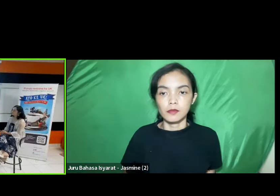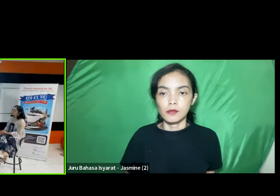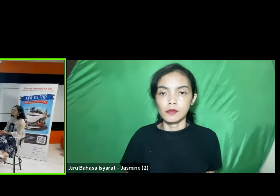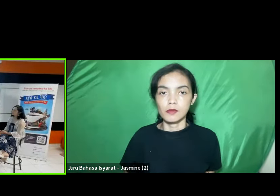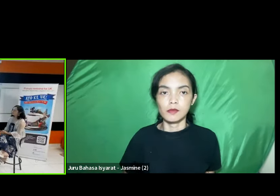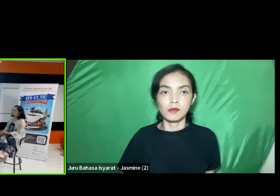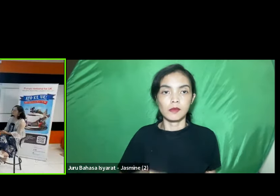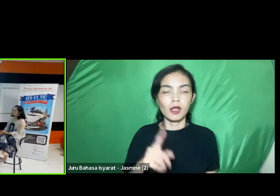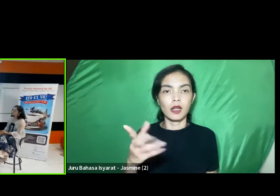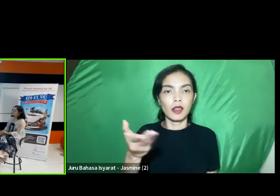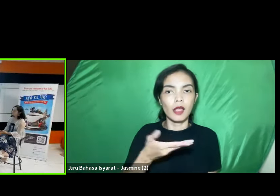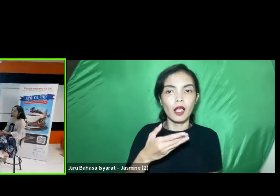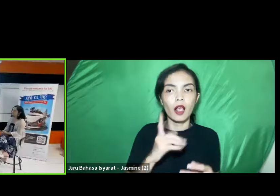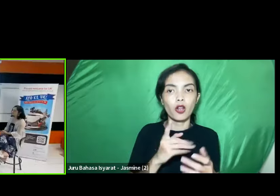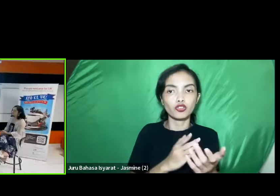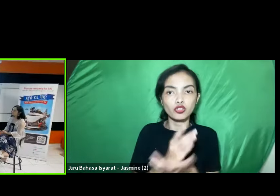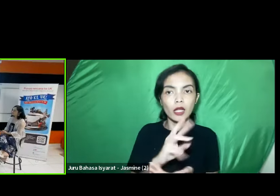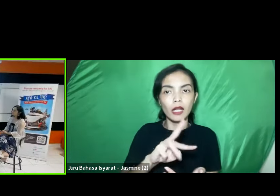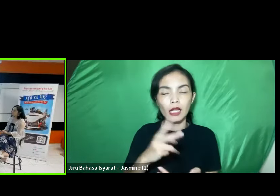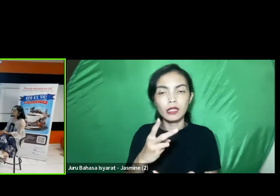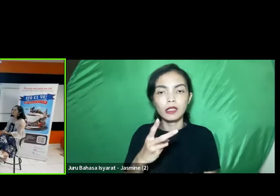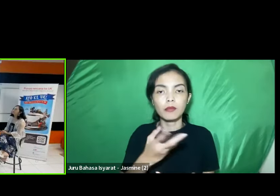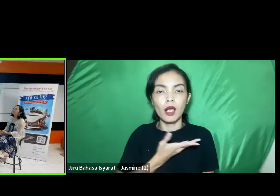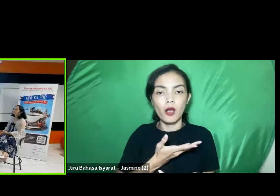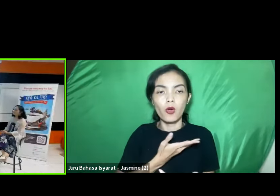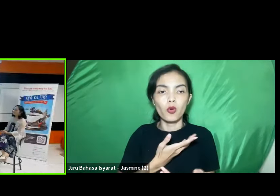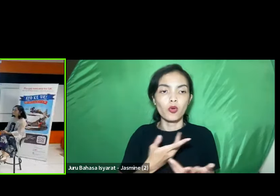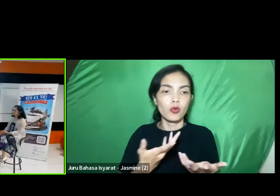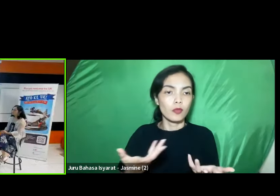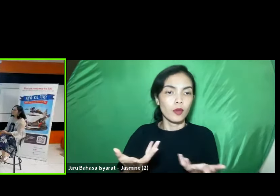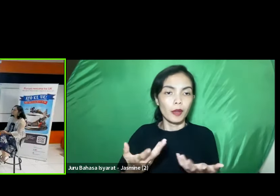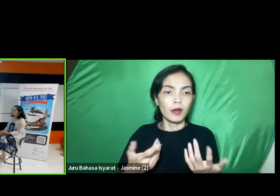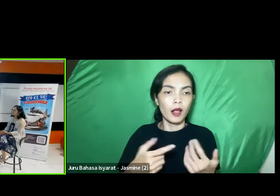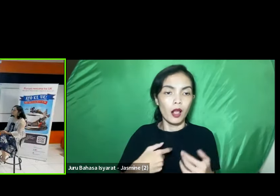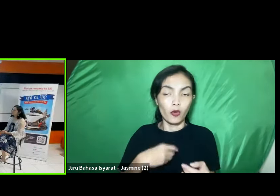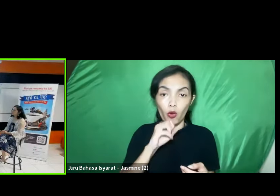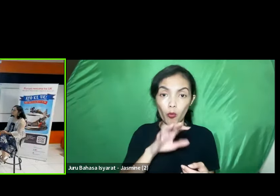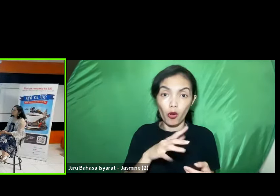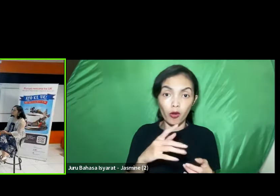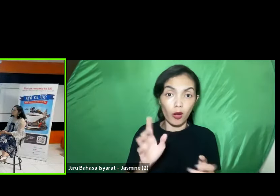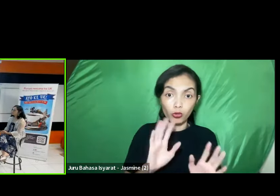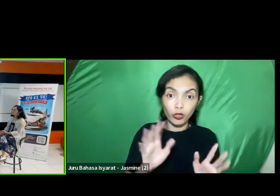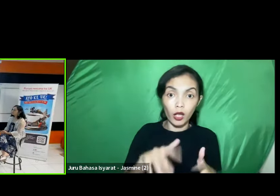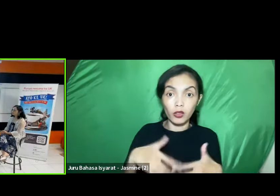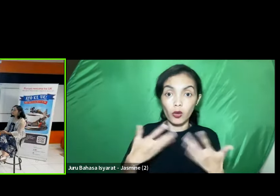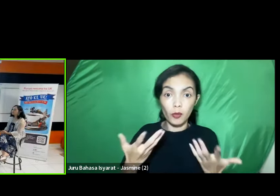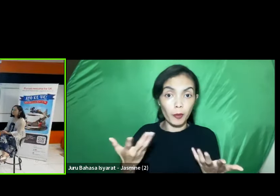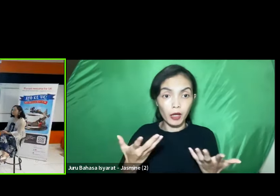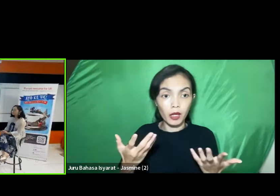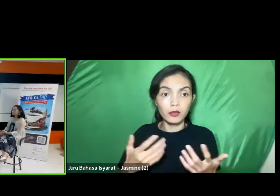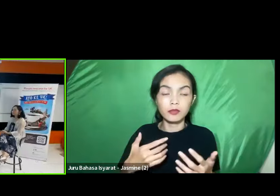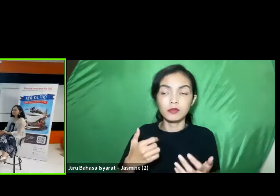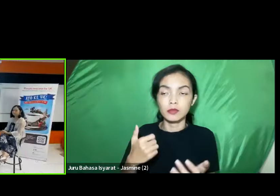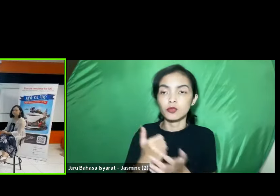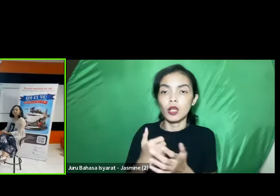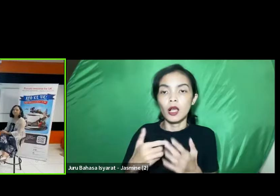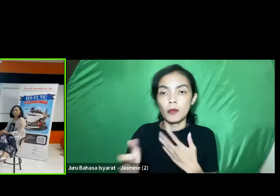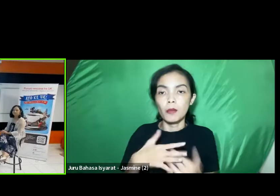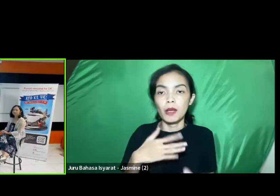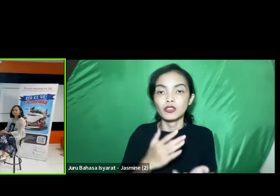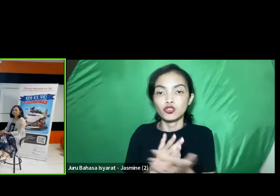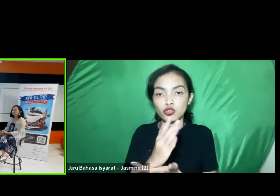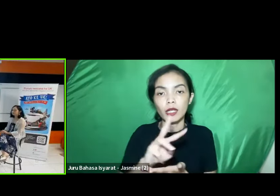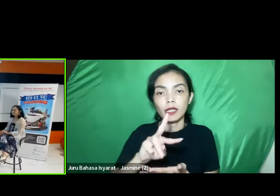jurusan itu Gimana nanti Apakah saya mendingan enggak usah ngomong atau apa masih bisa untuk ganti jurusan ya